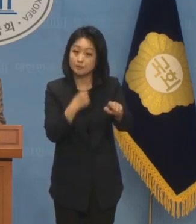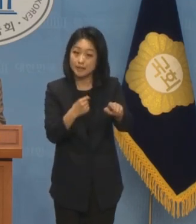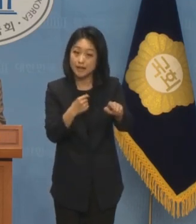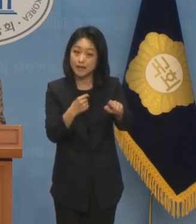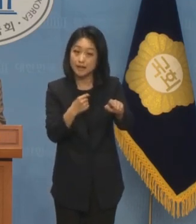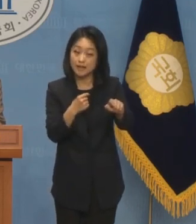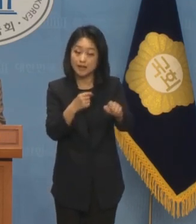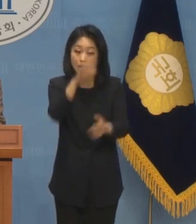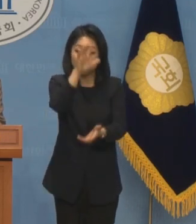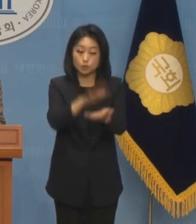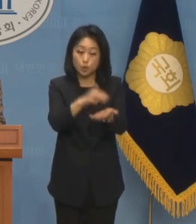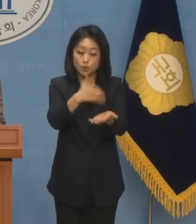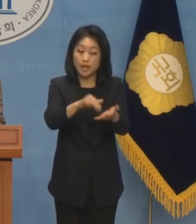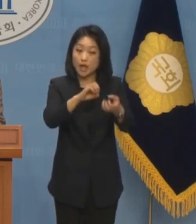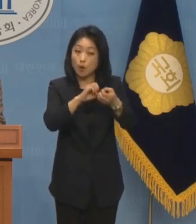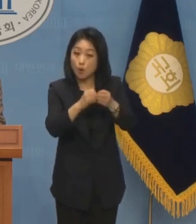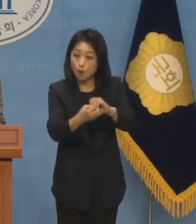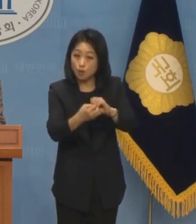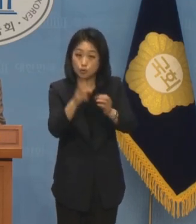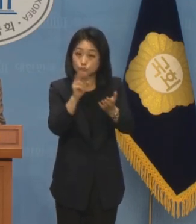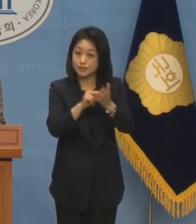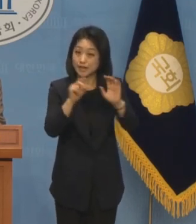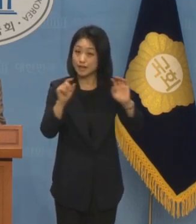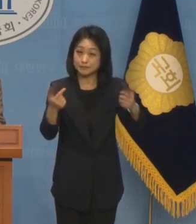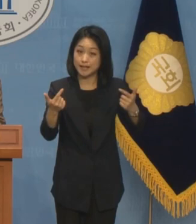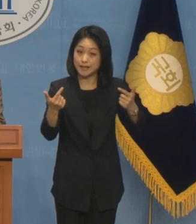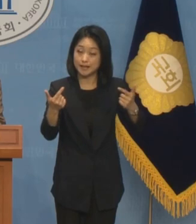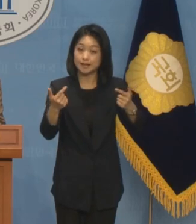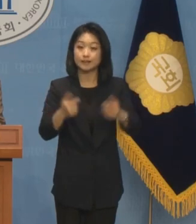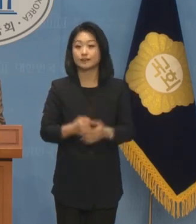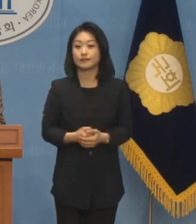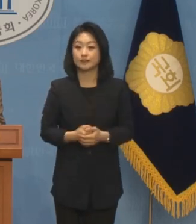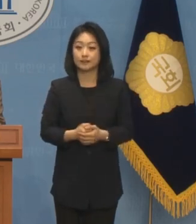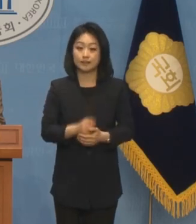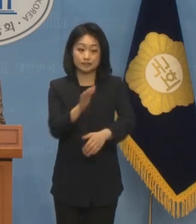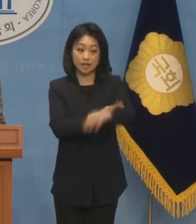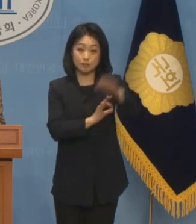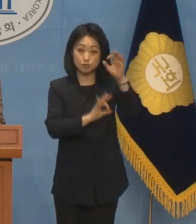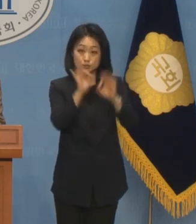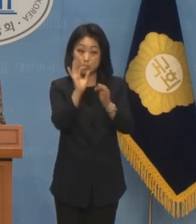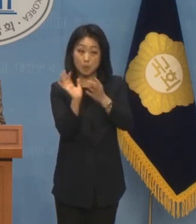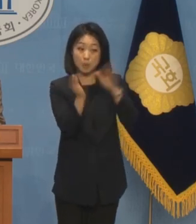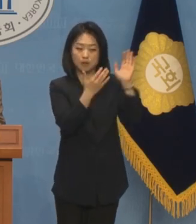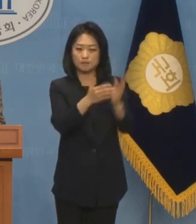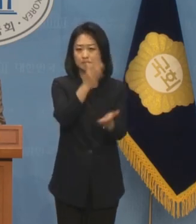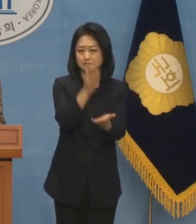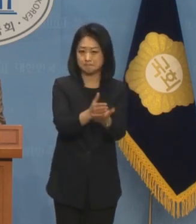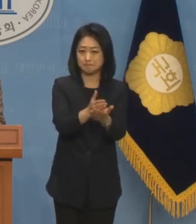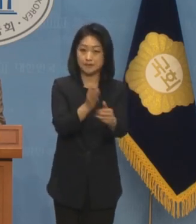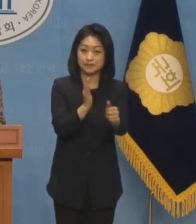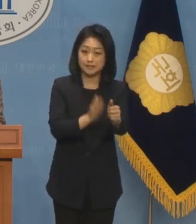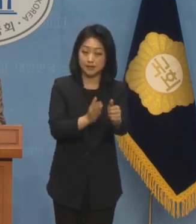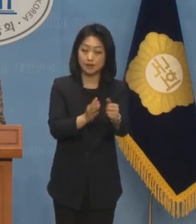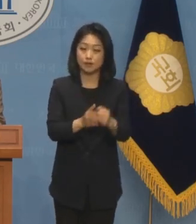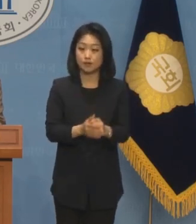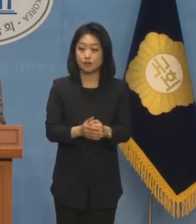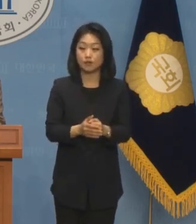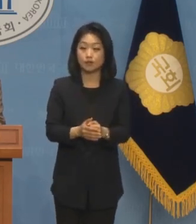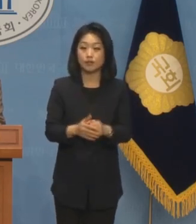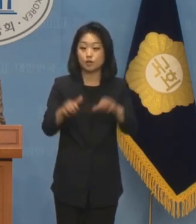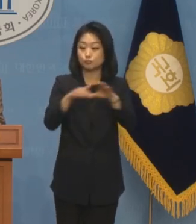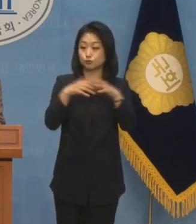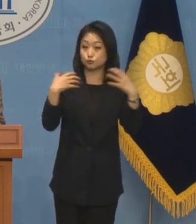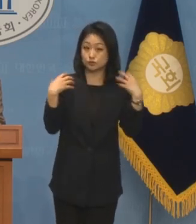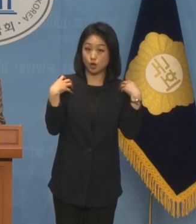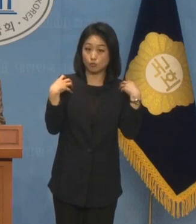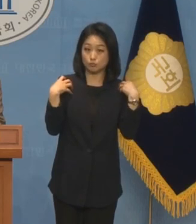단순한 통계 오류로 치부하고 해프닝으로 넘길 생각은 하지도 마십시오 전정부 권을 통계